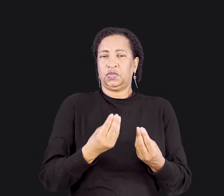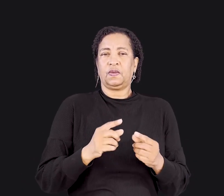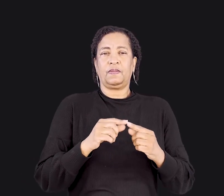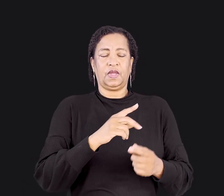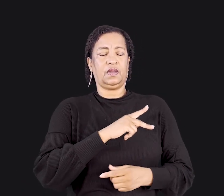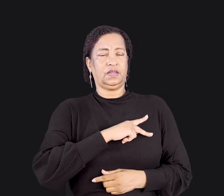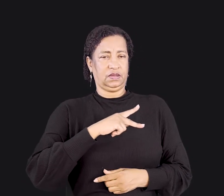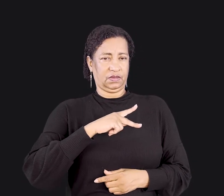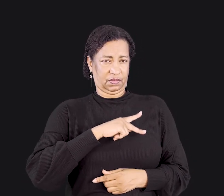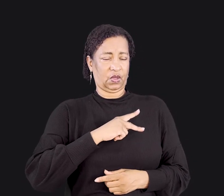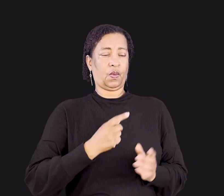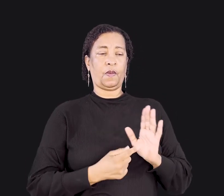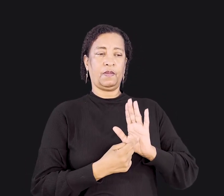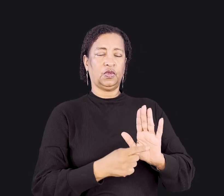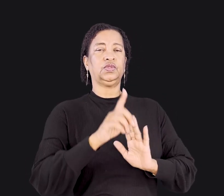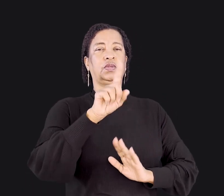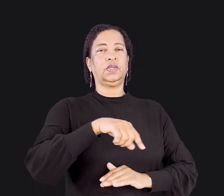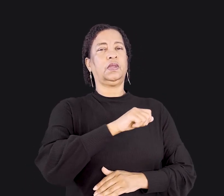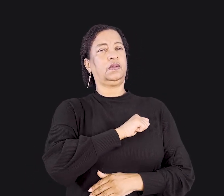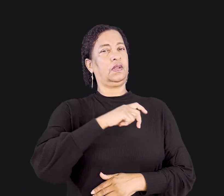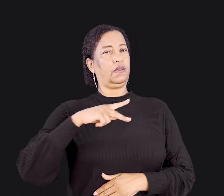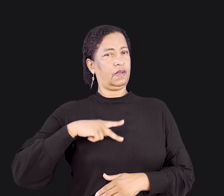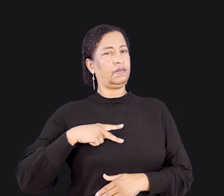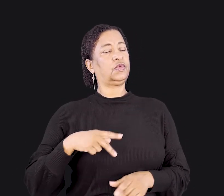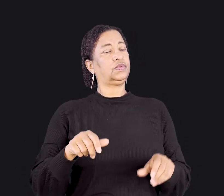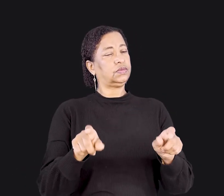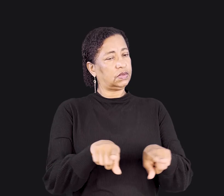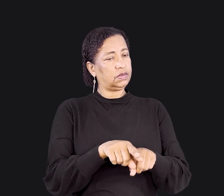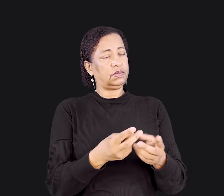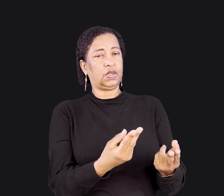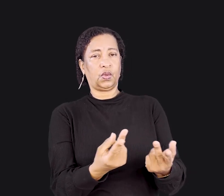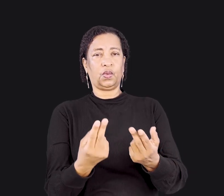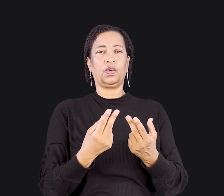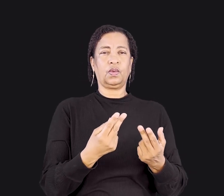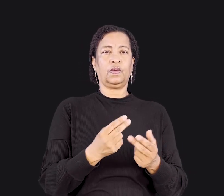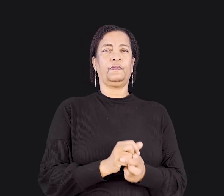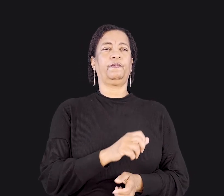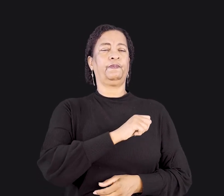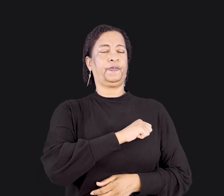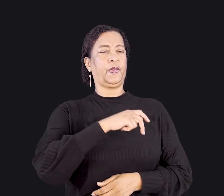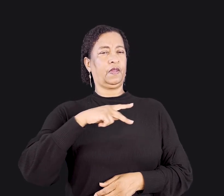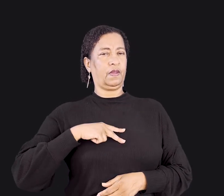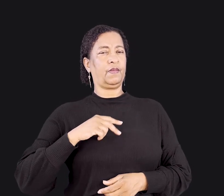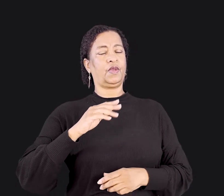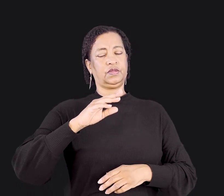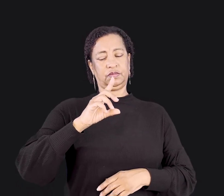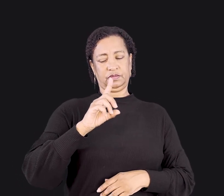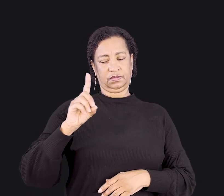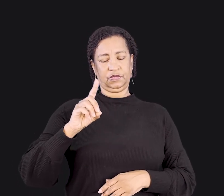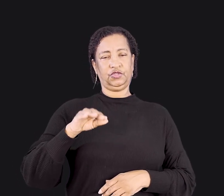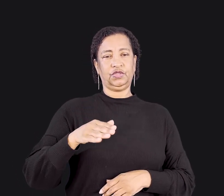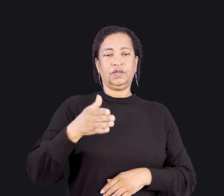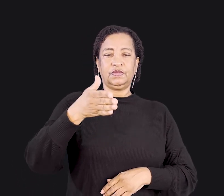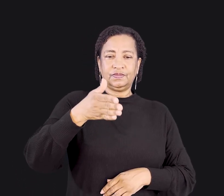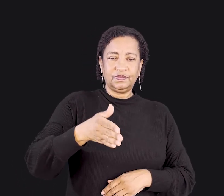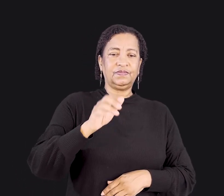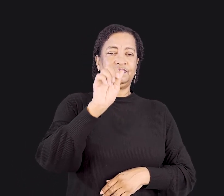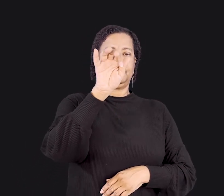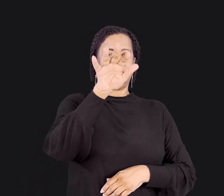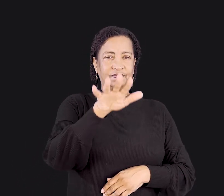demonstrou aos apóstolos que ele era apóstolo tanto quanto eles. Os apóstolos estenderam a mão direita sobre Paulo e Barnabé em sinal de